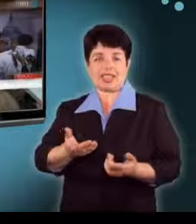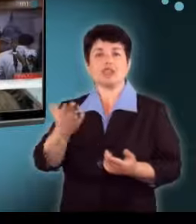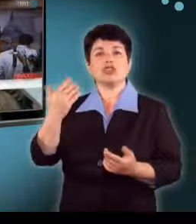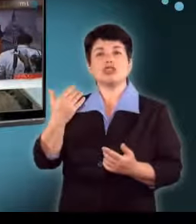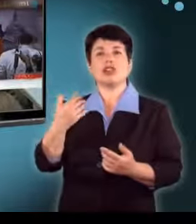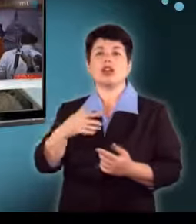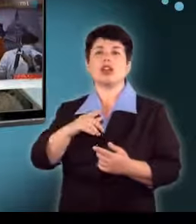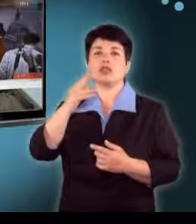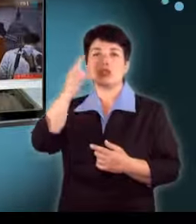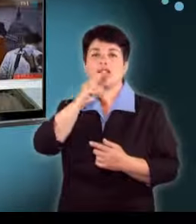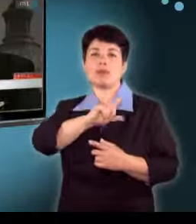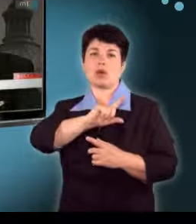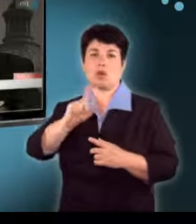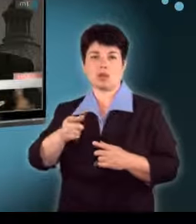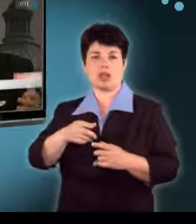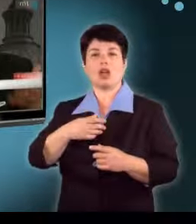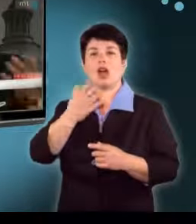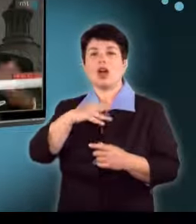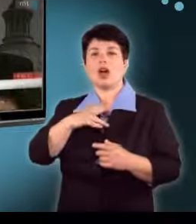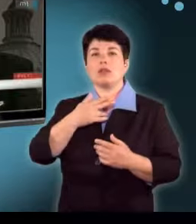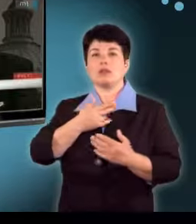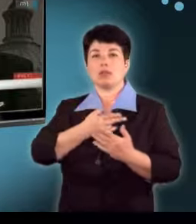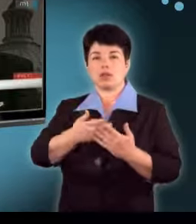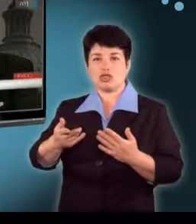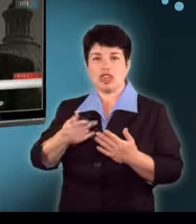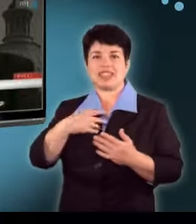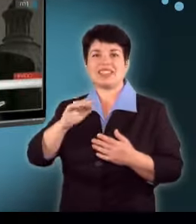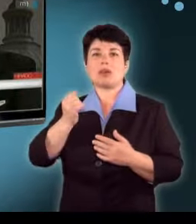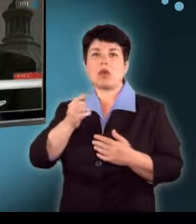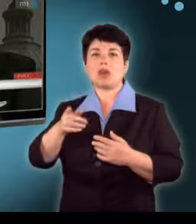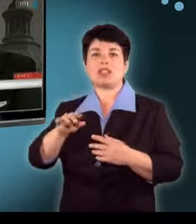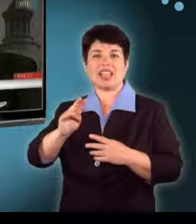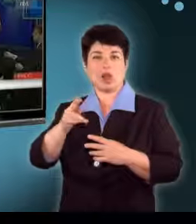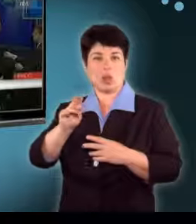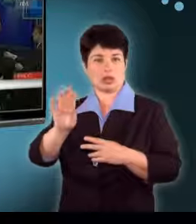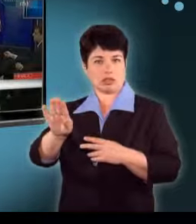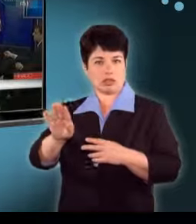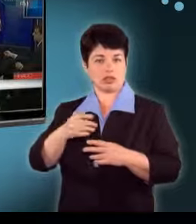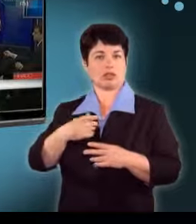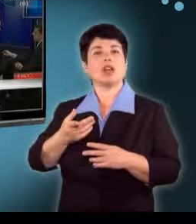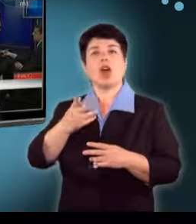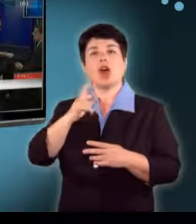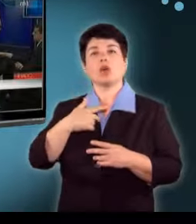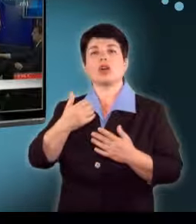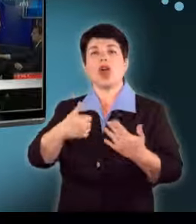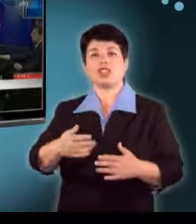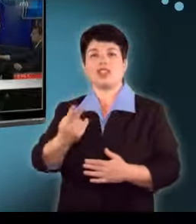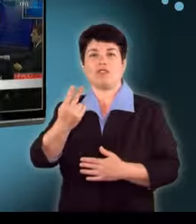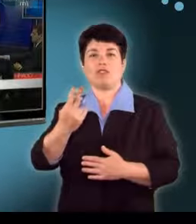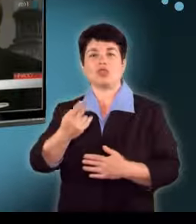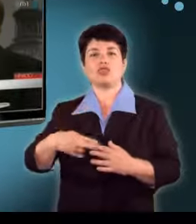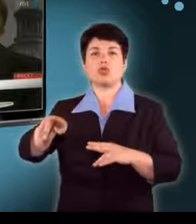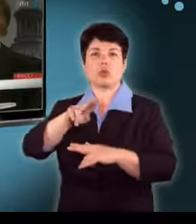a demokrata jelölt javára dönt, meg lehet a 60 fős, 3/5-ös többség, amely elegendő ahhoz, hogy elkerüljék